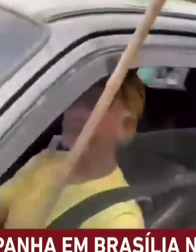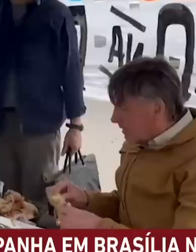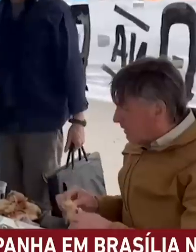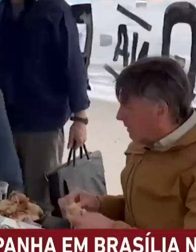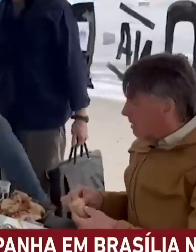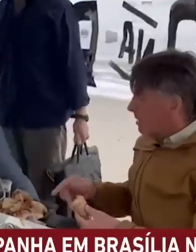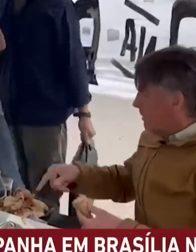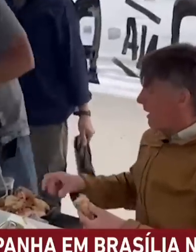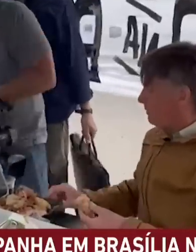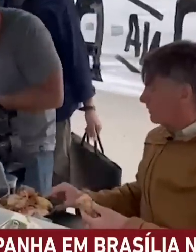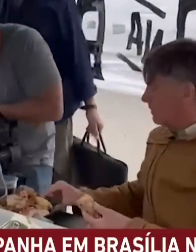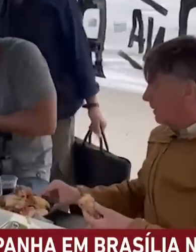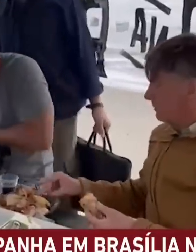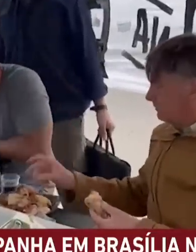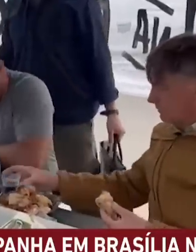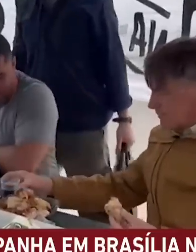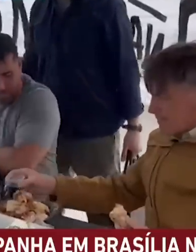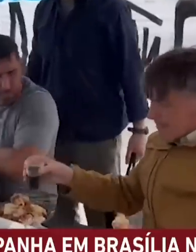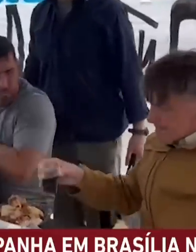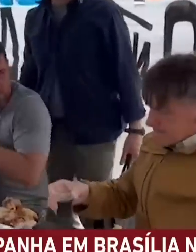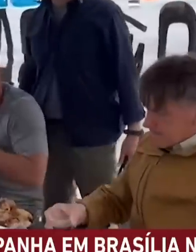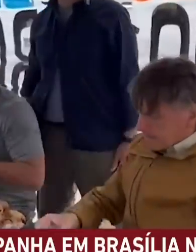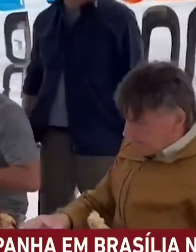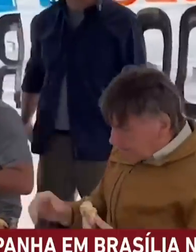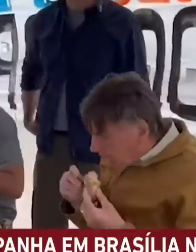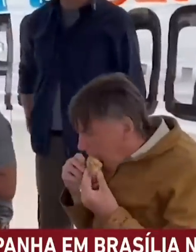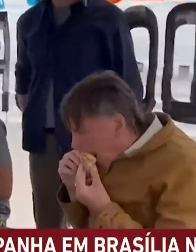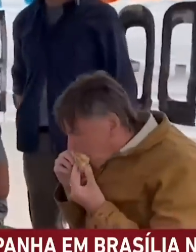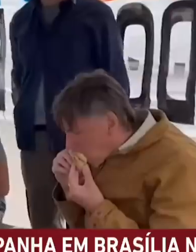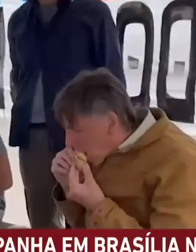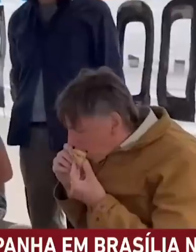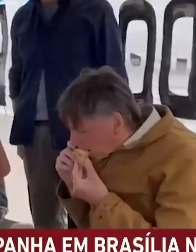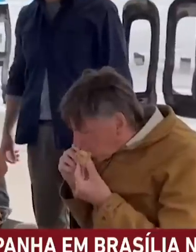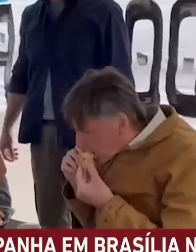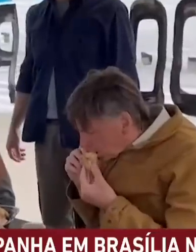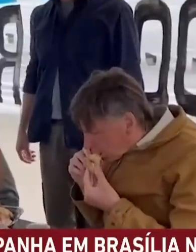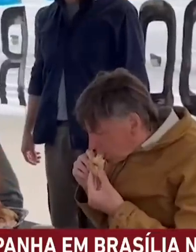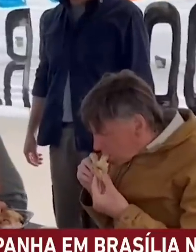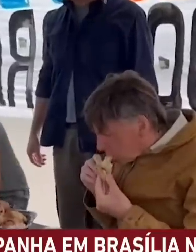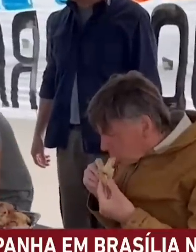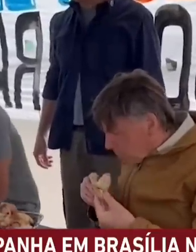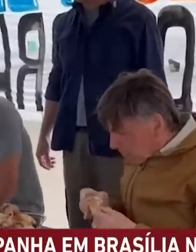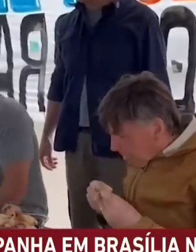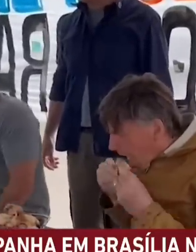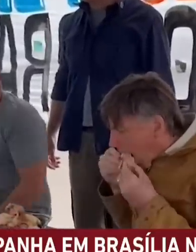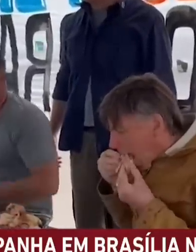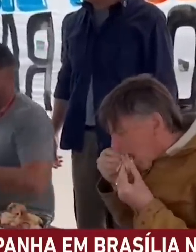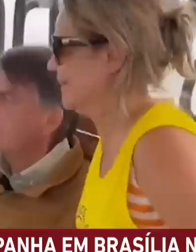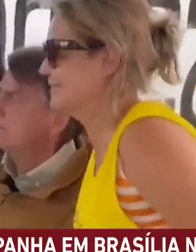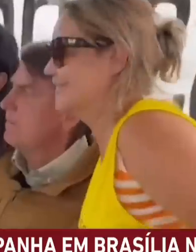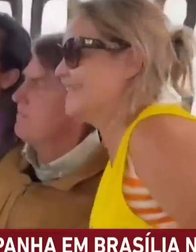veículos. Em seguida, o presidente foi até uma barraca de frango assado na região administrativa do Guará, onde